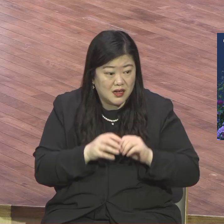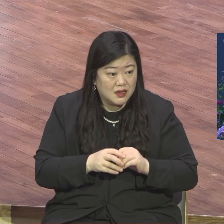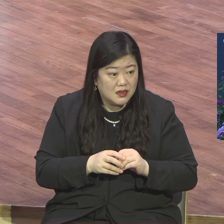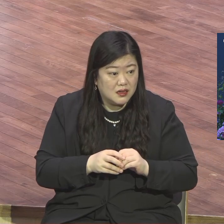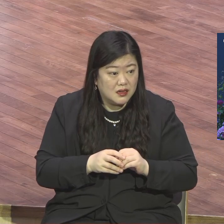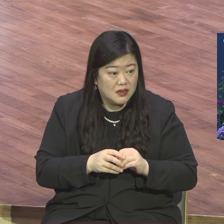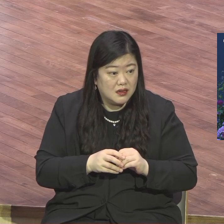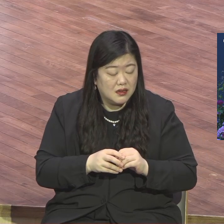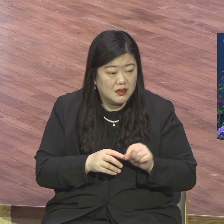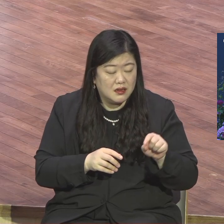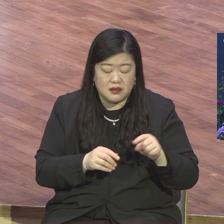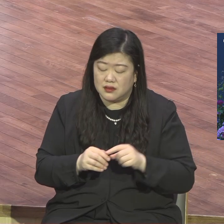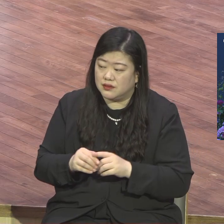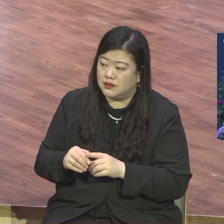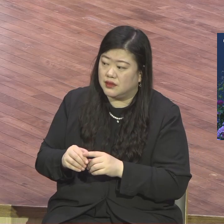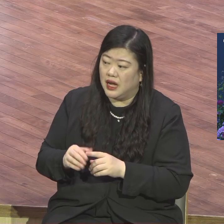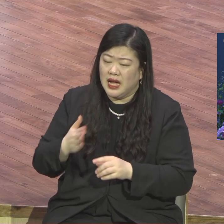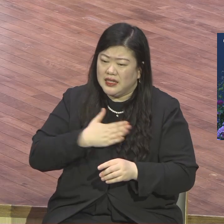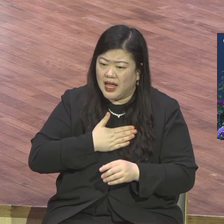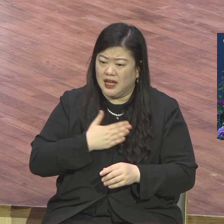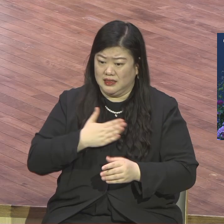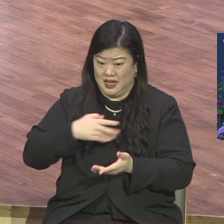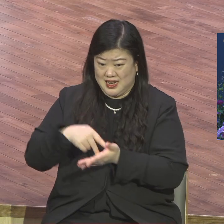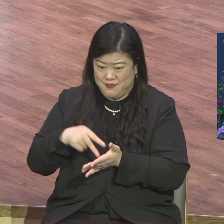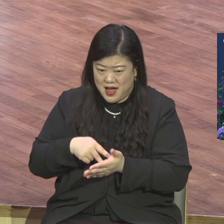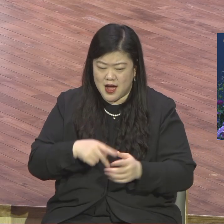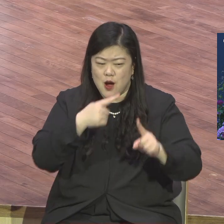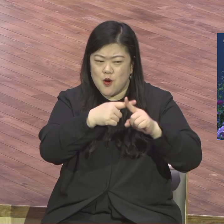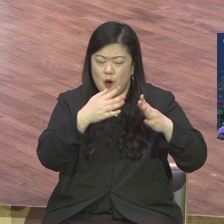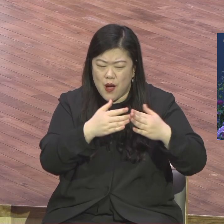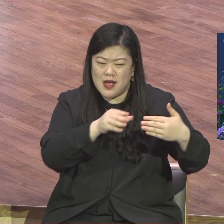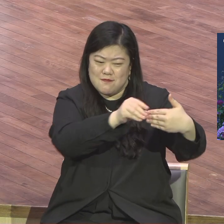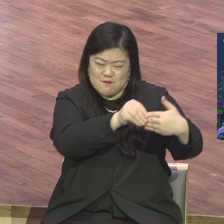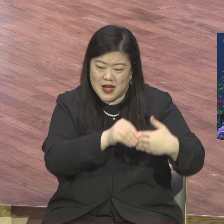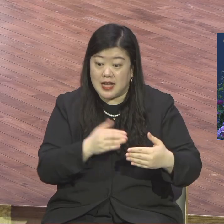자기 통해서 복음을 받고 교회 와서 이렇게 자라는데